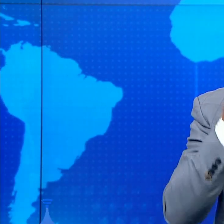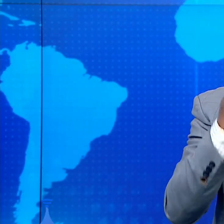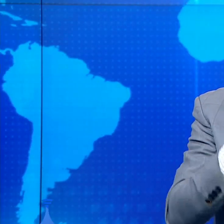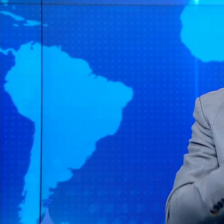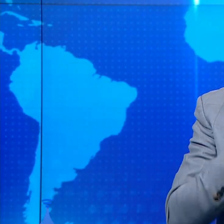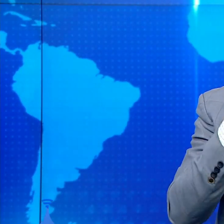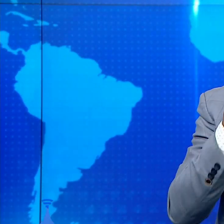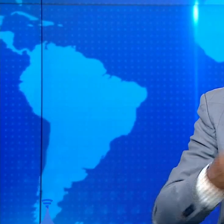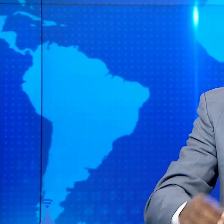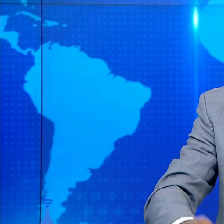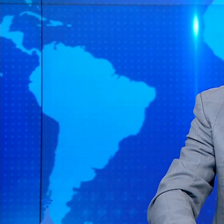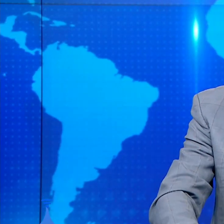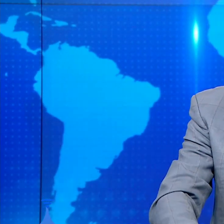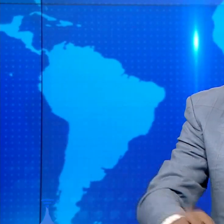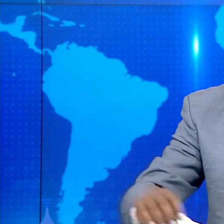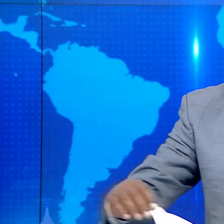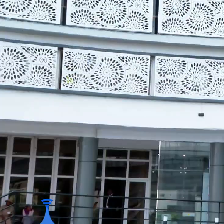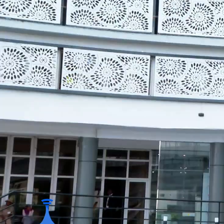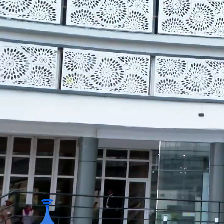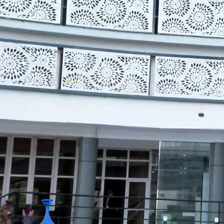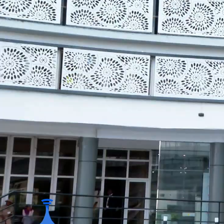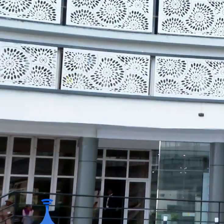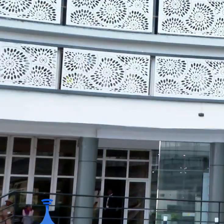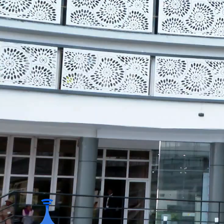አገልግሎትን ጎብኝተዋል።